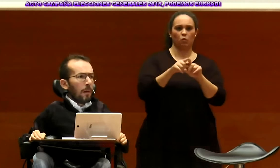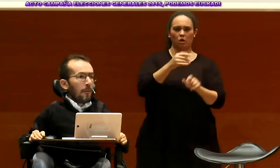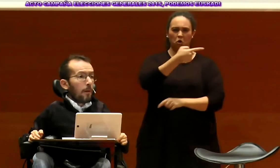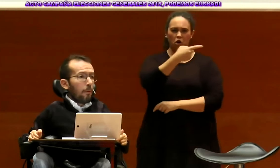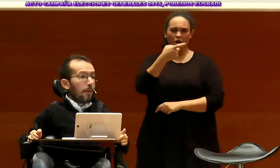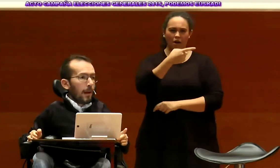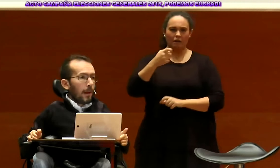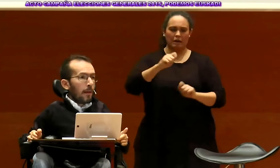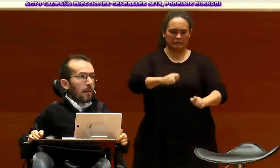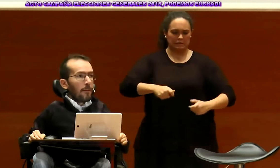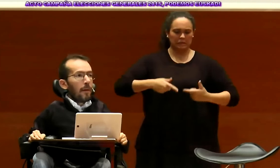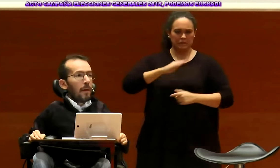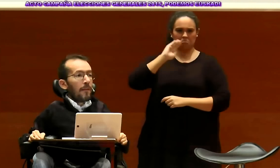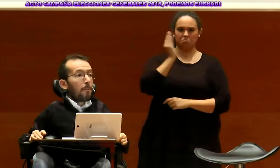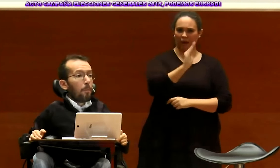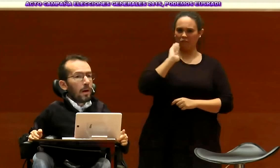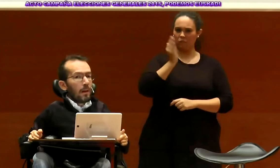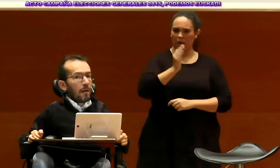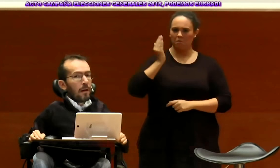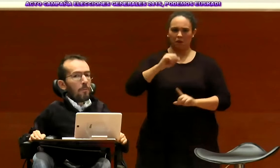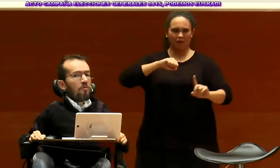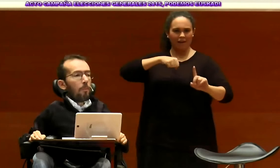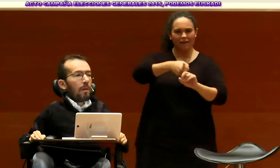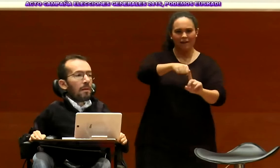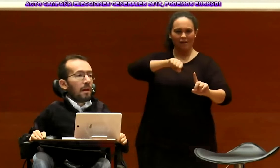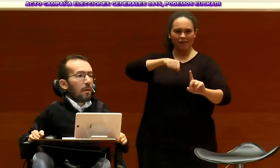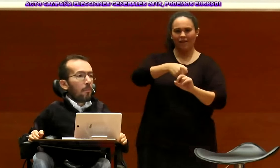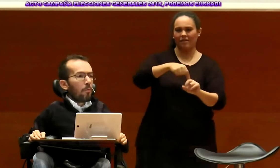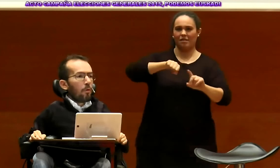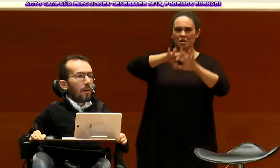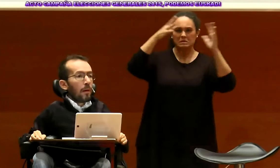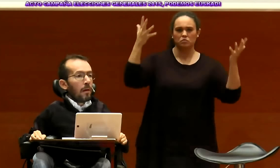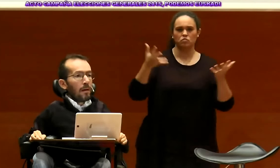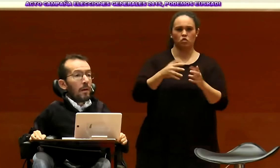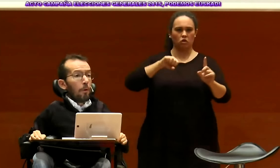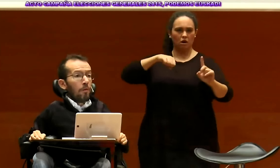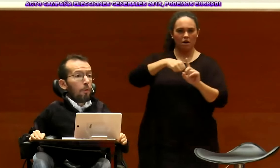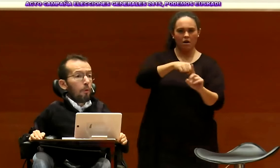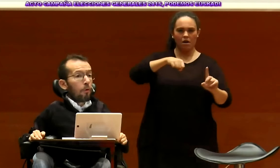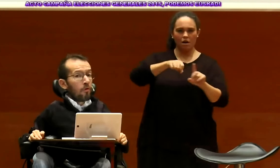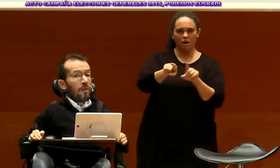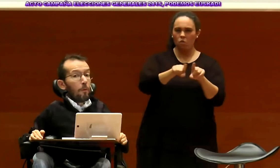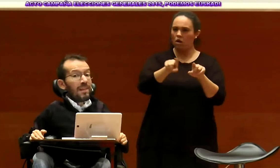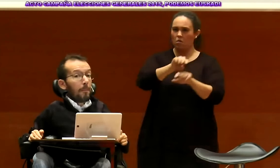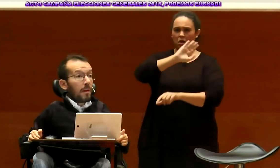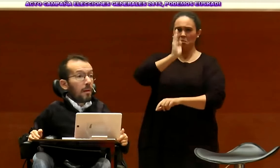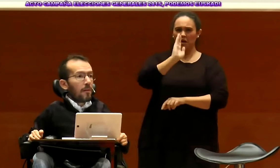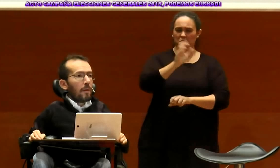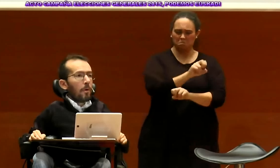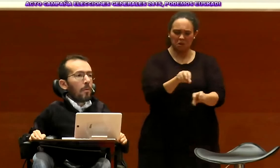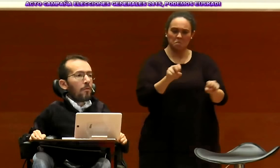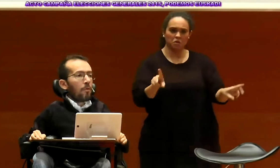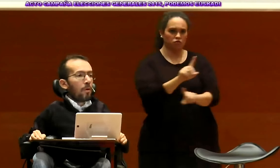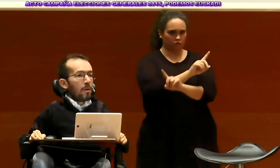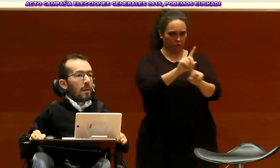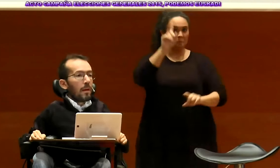efecto invernadero y dejar de empujar a nuestro planeta a un punto de no retorno, sino que también